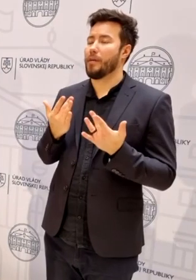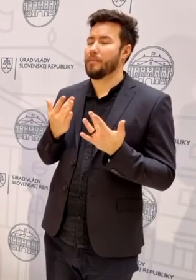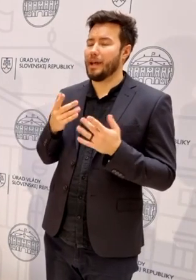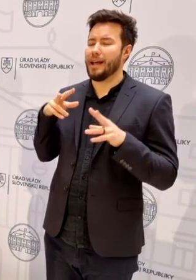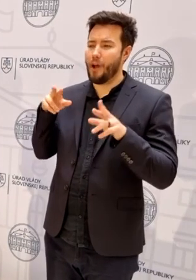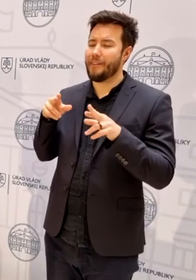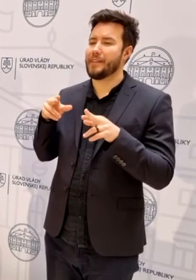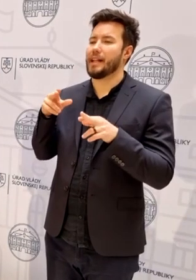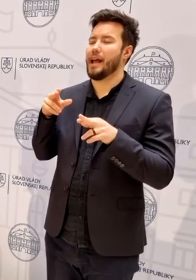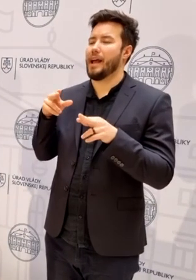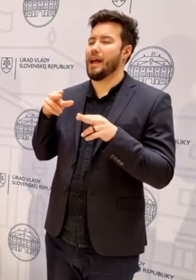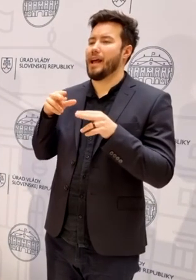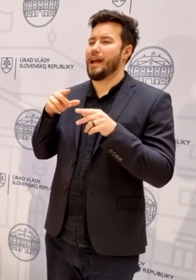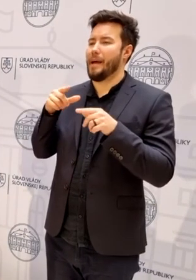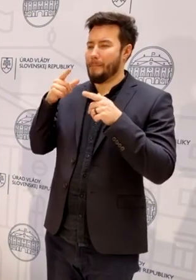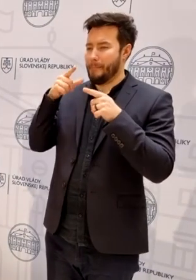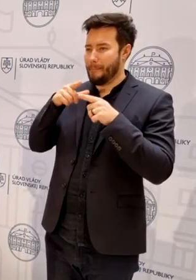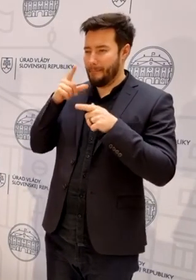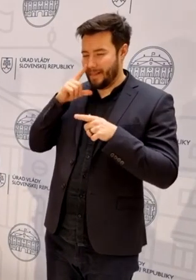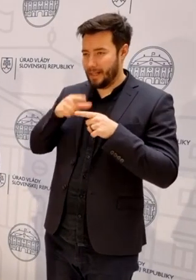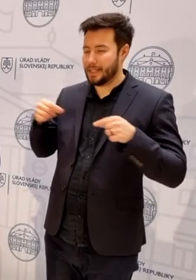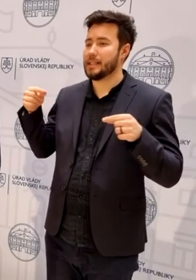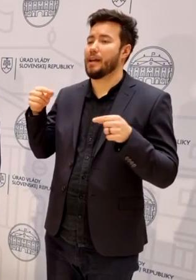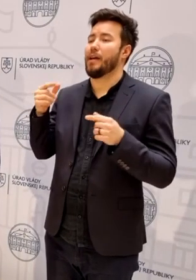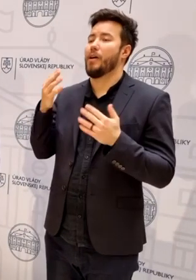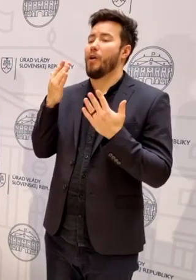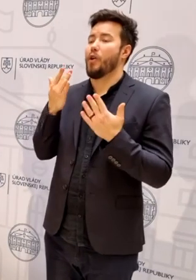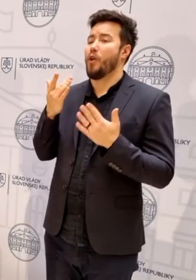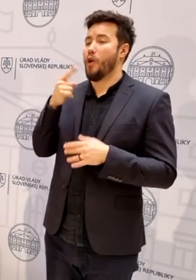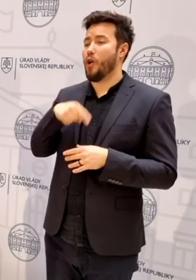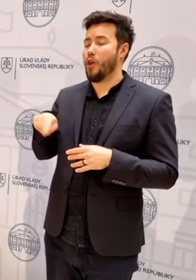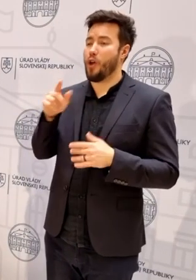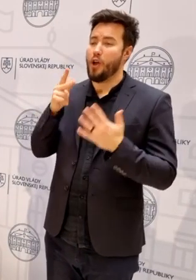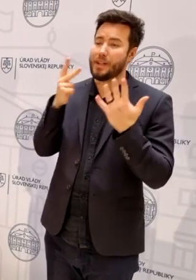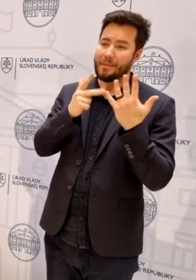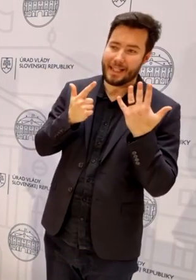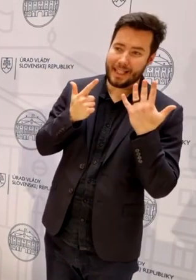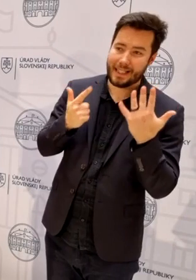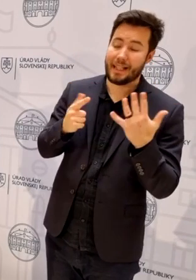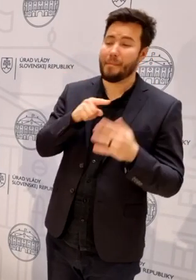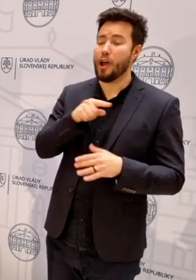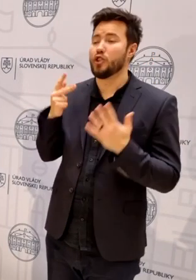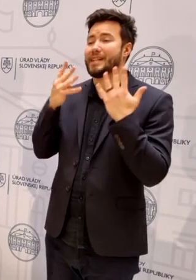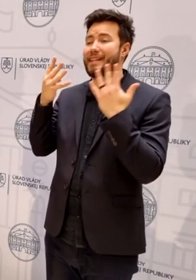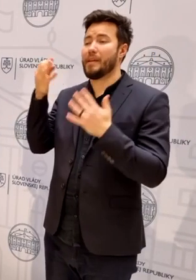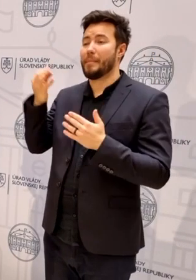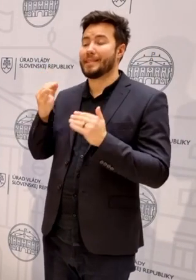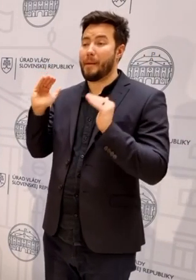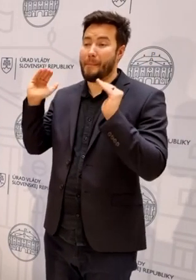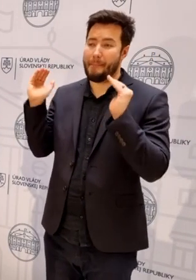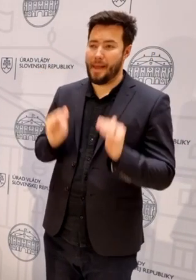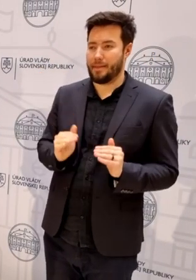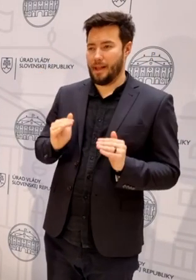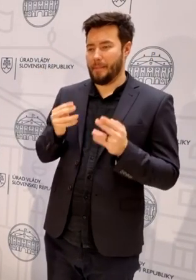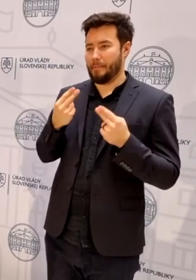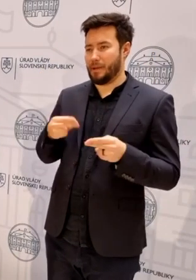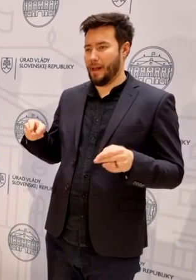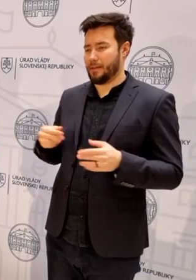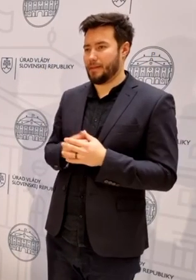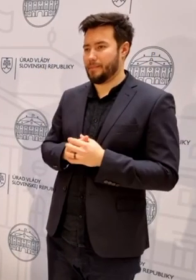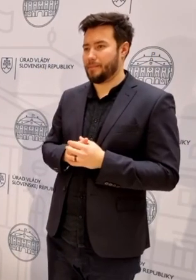Rakoviny krčka maternice, o okolo 87 až 89%. Takže